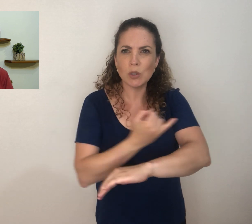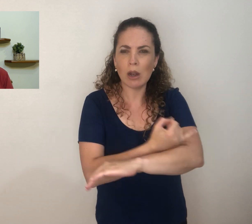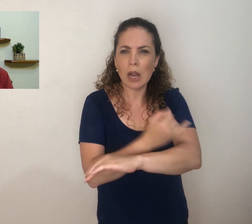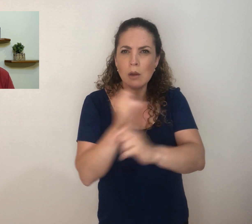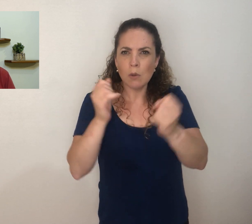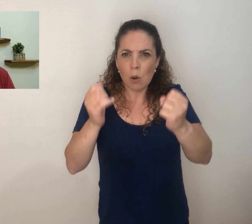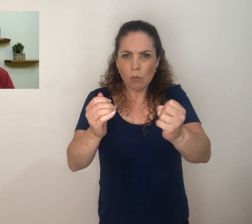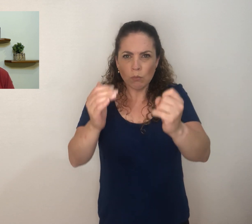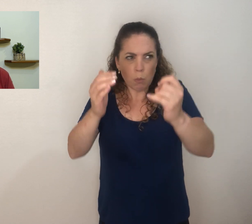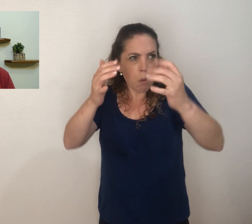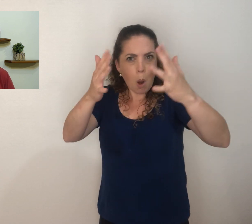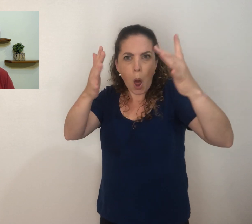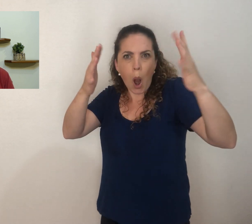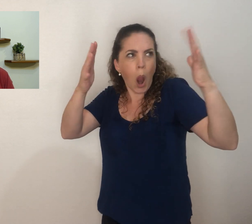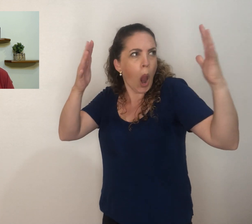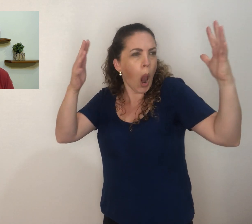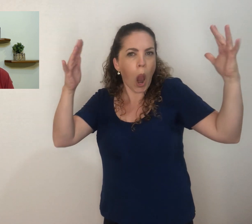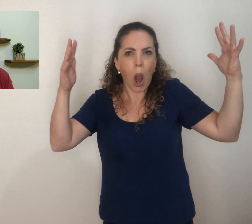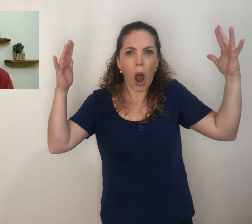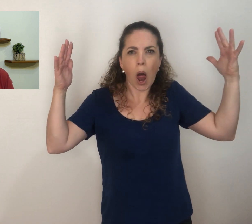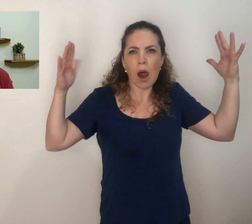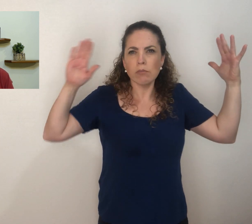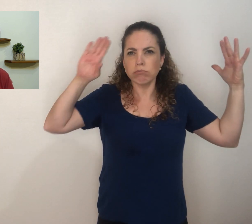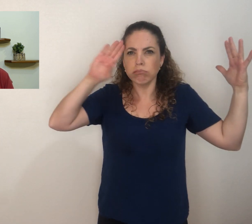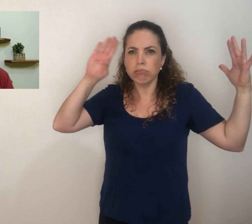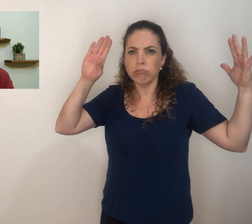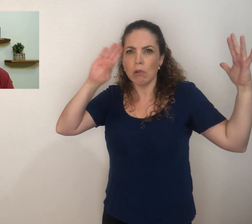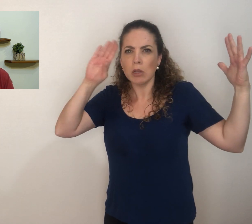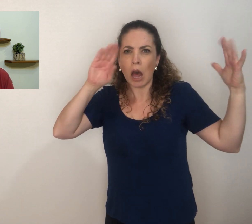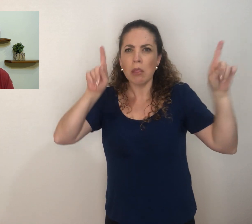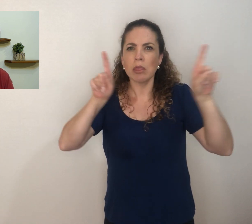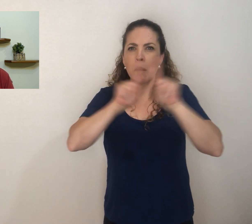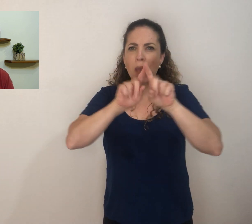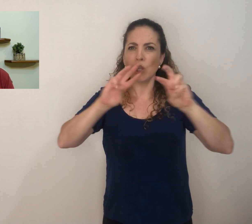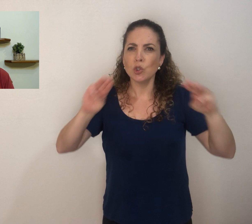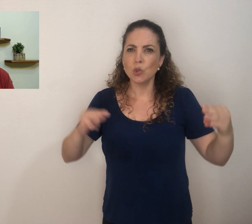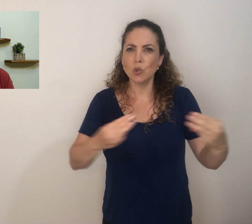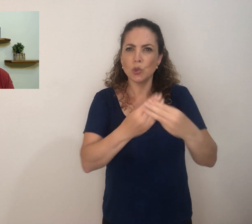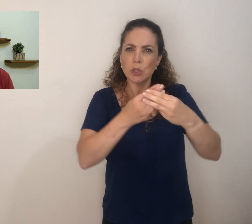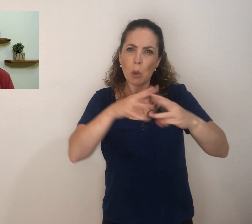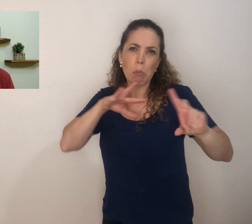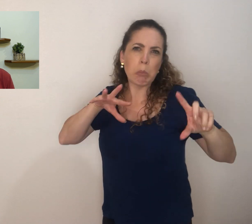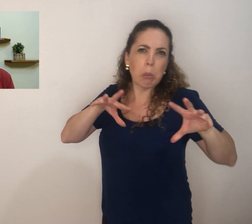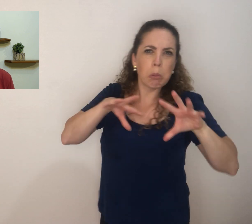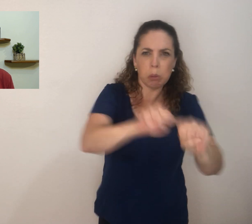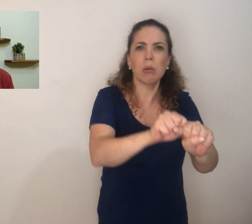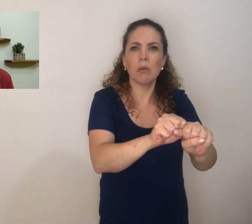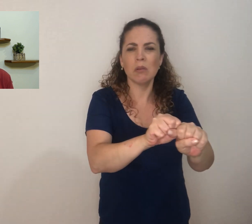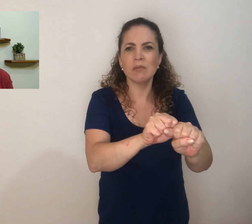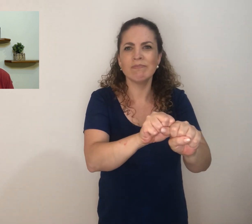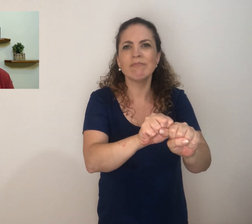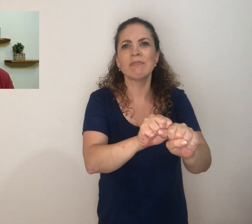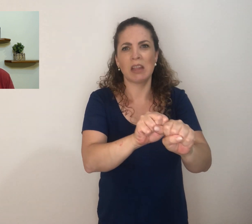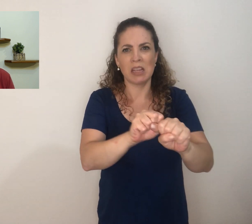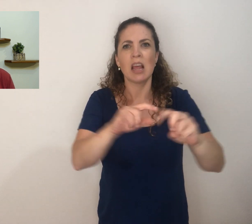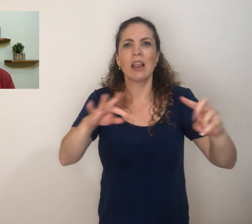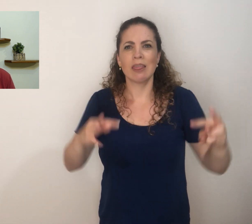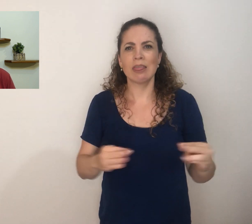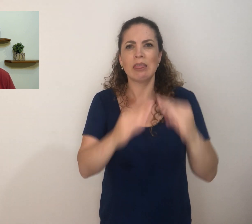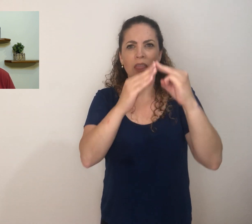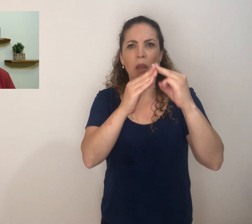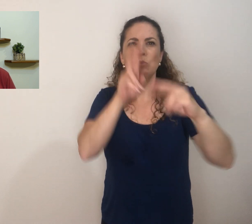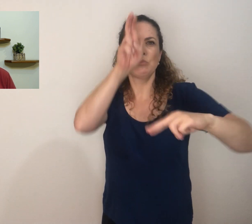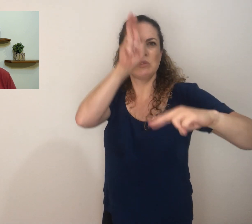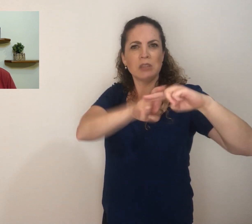teremos dúvidas. Ali será revelado o homem da iniquidade. E Paulo traz algumas informações. No versículo